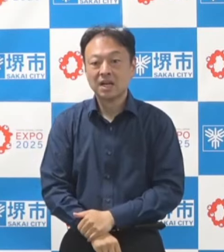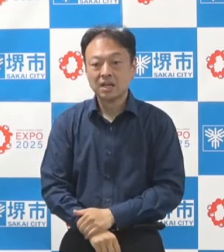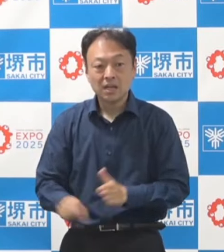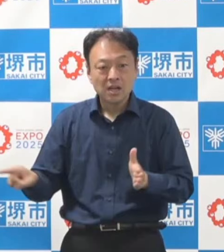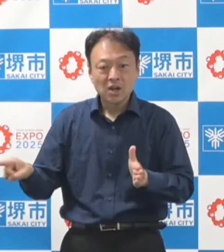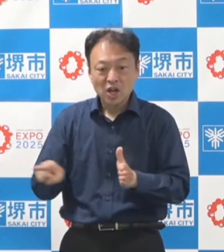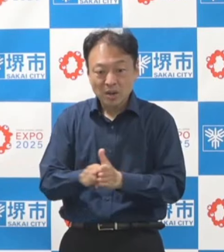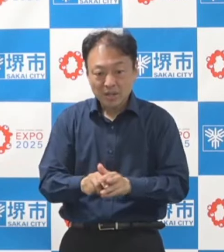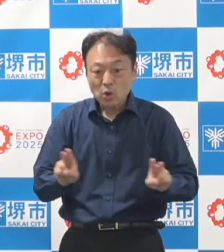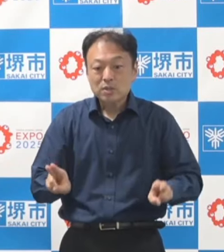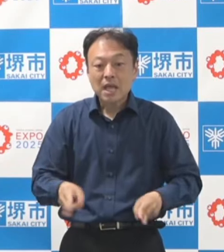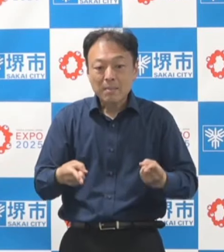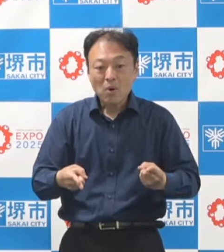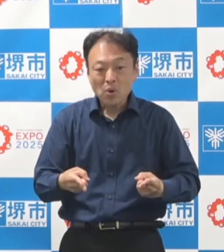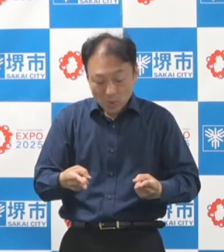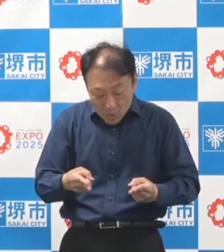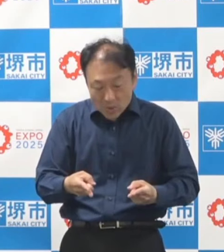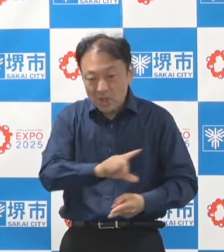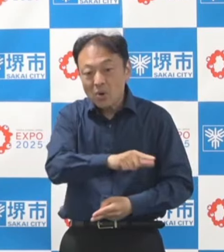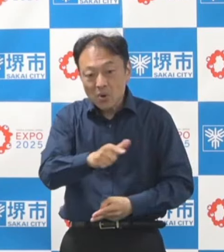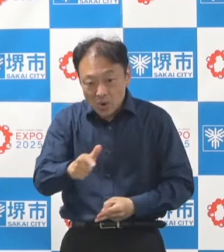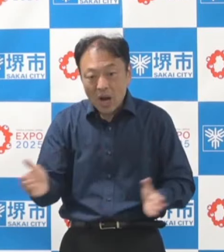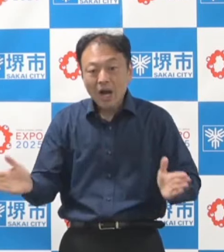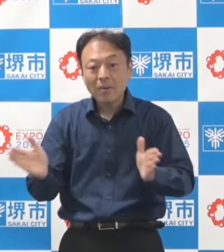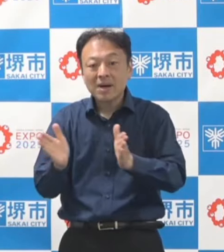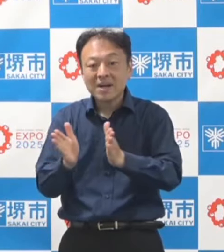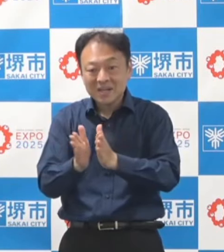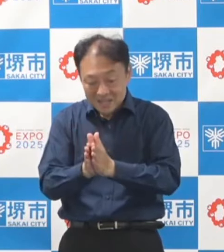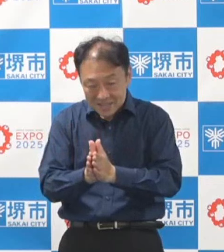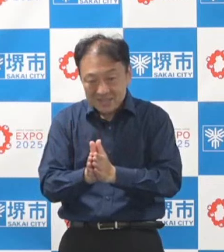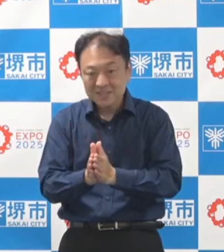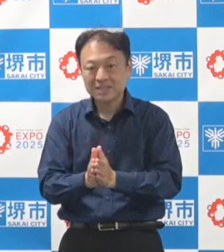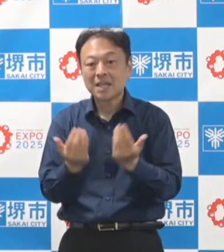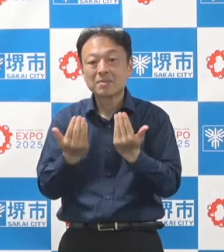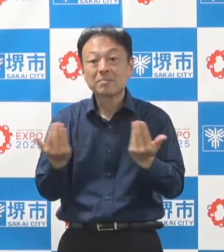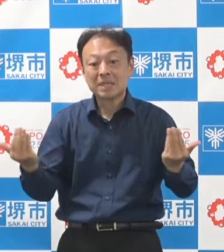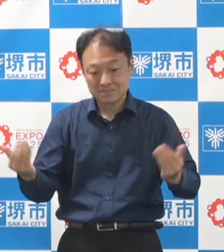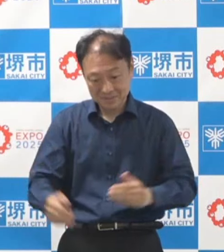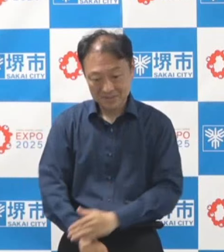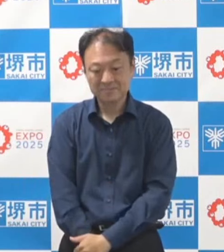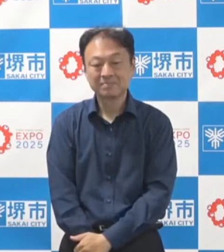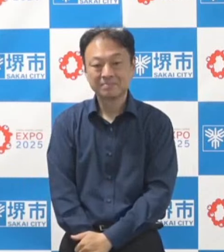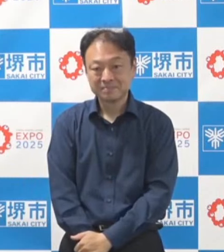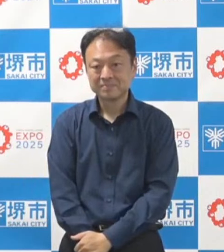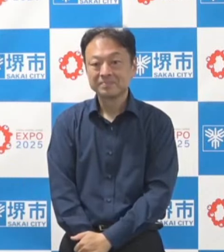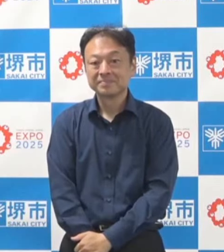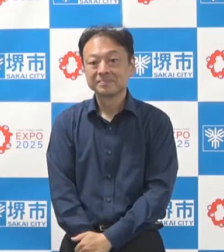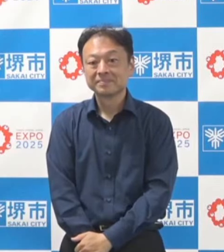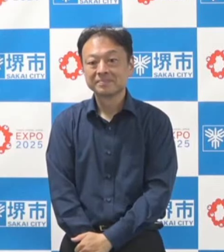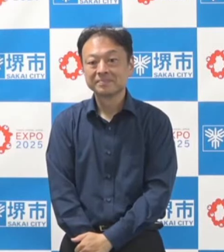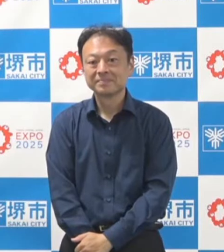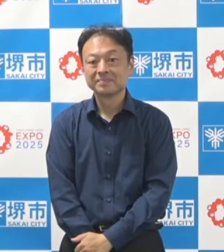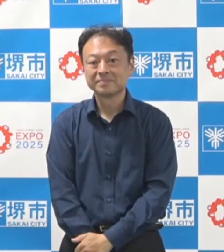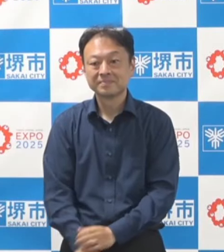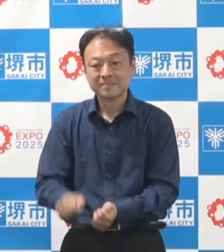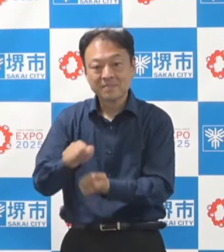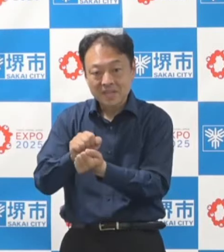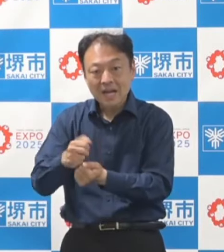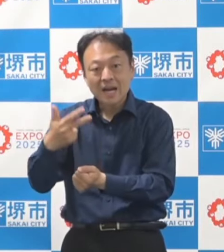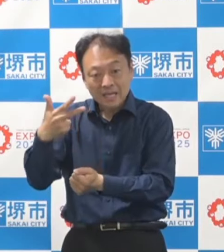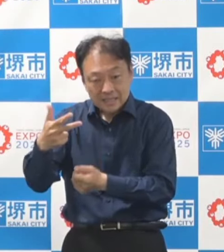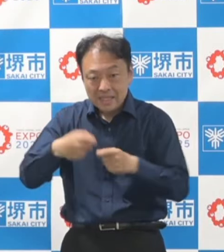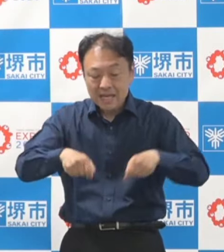かった視点での展示を共催にて行います。このような枠組みで行います。堺市と関西